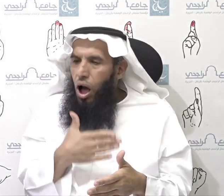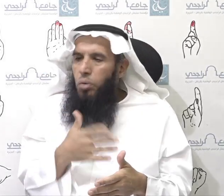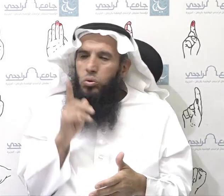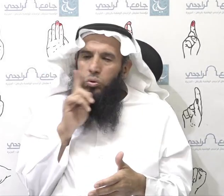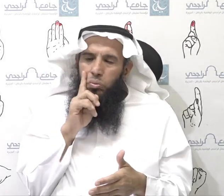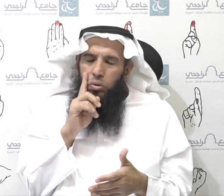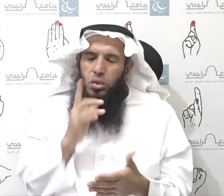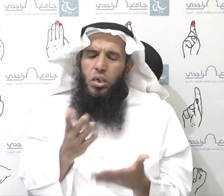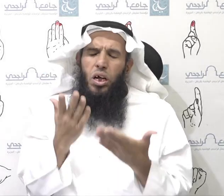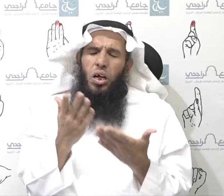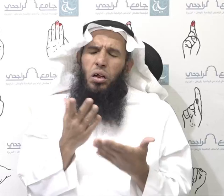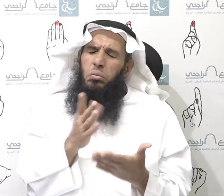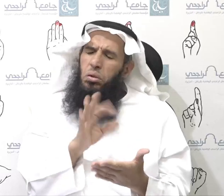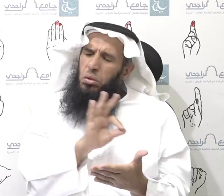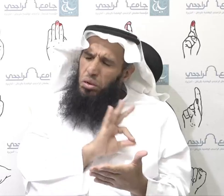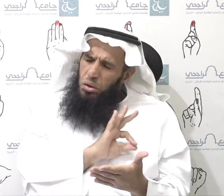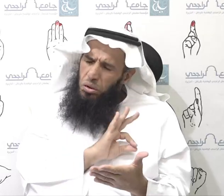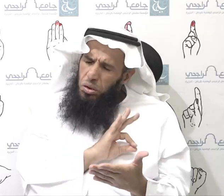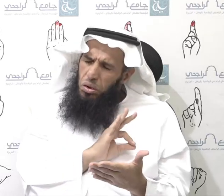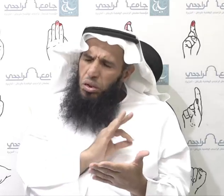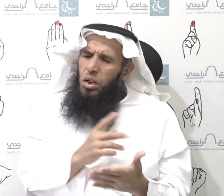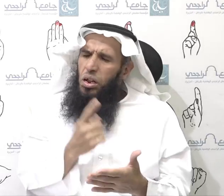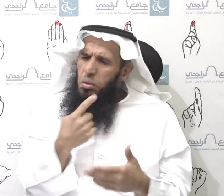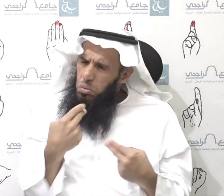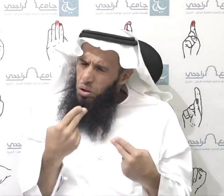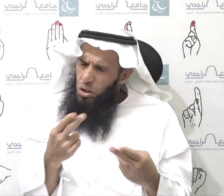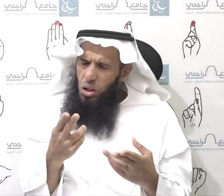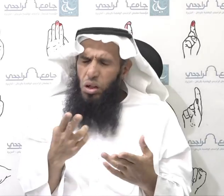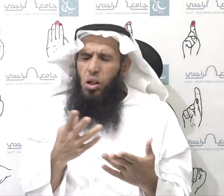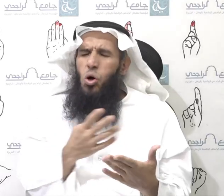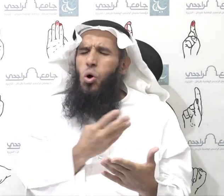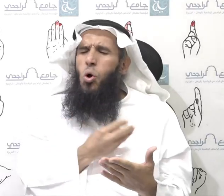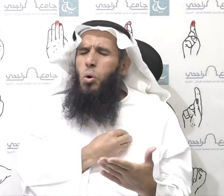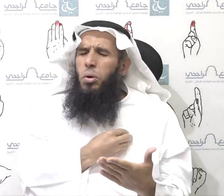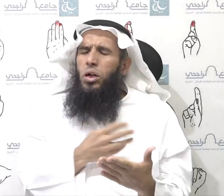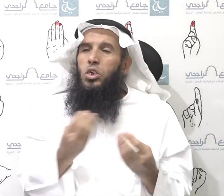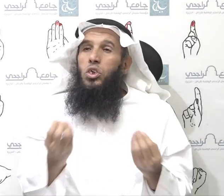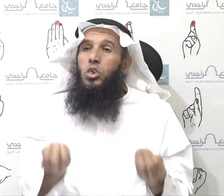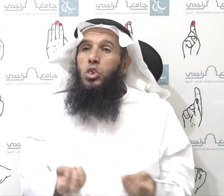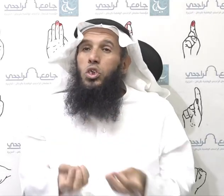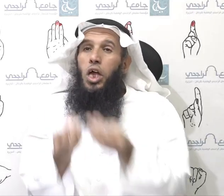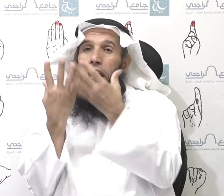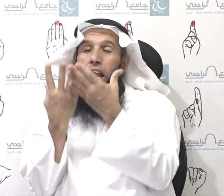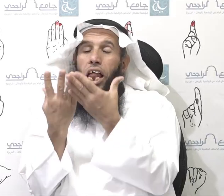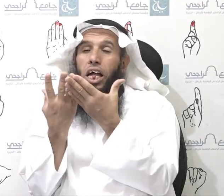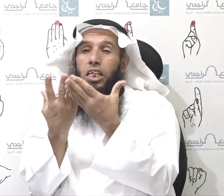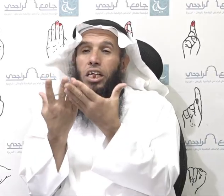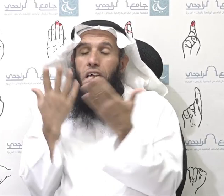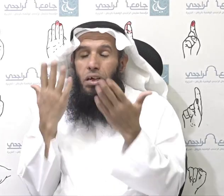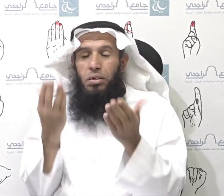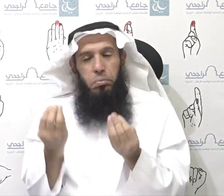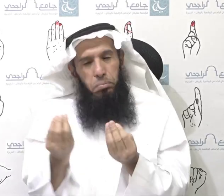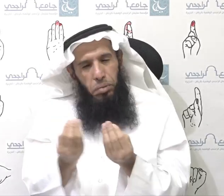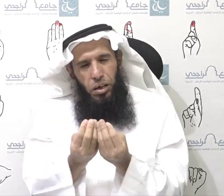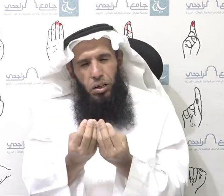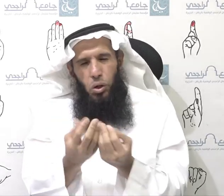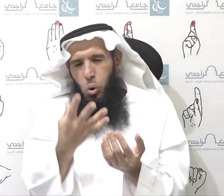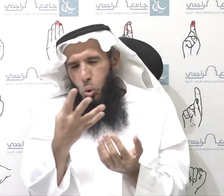عنا راضين، وأن يجمعنا بهم في جنات النعيم، وأن يصلح لنا ذرياتنا وأزواجنا،